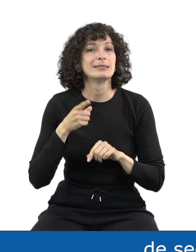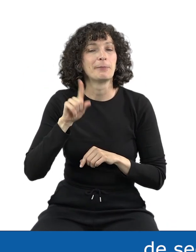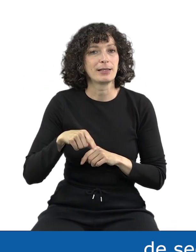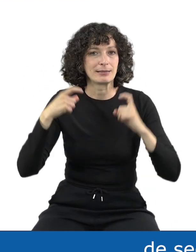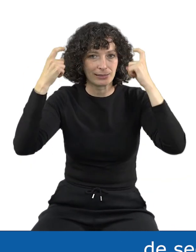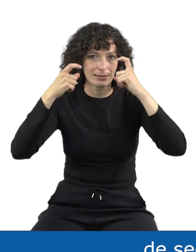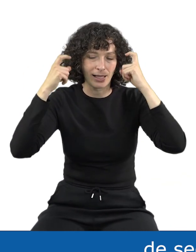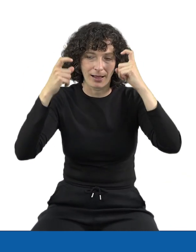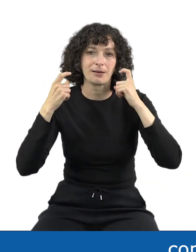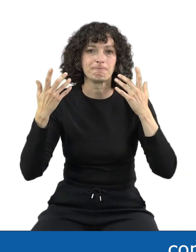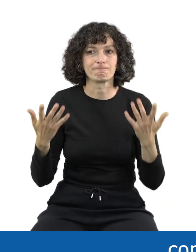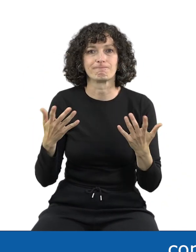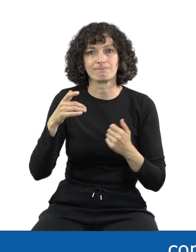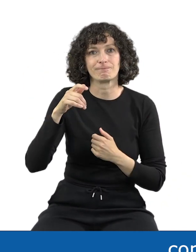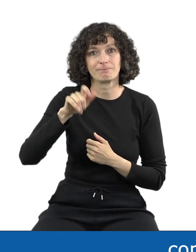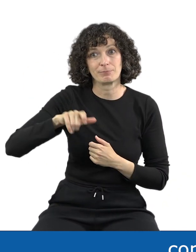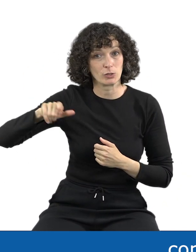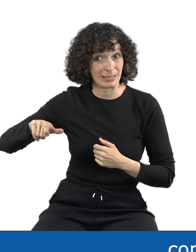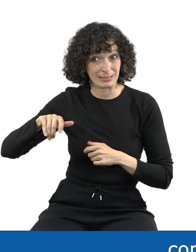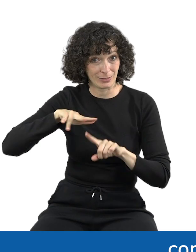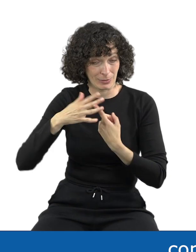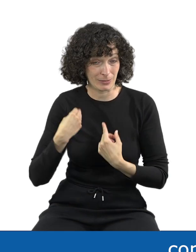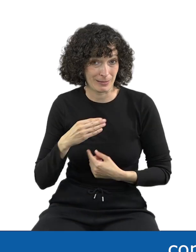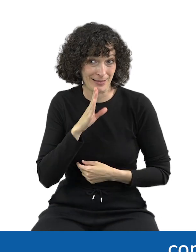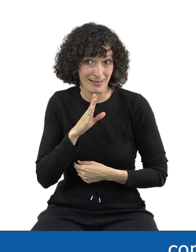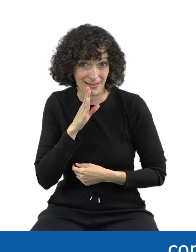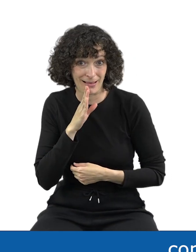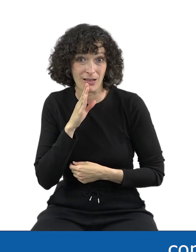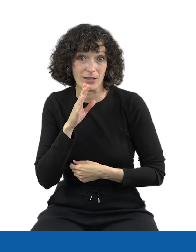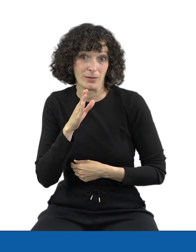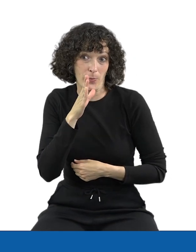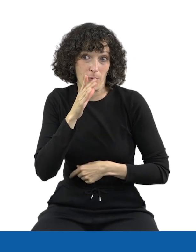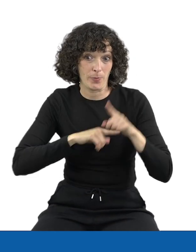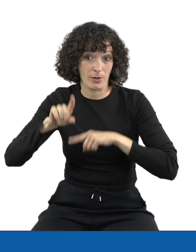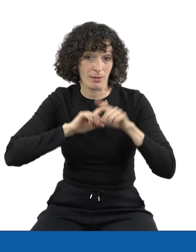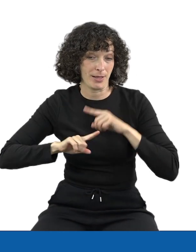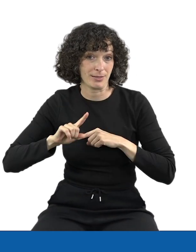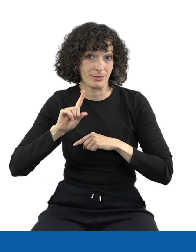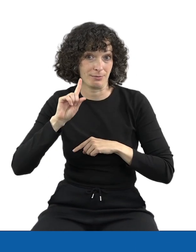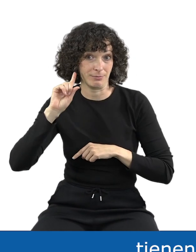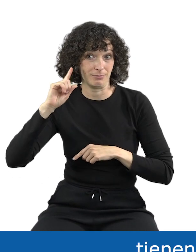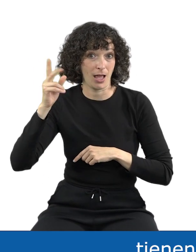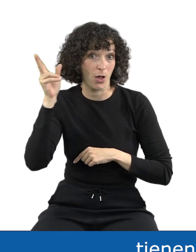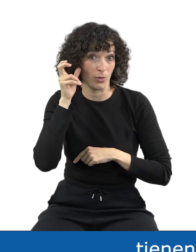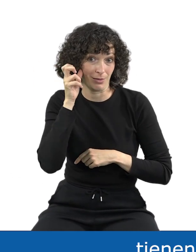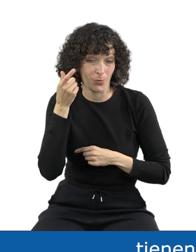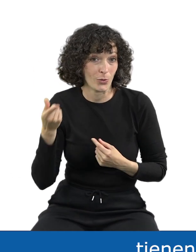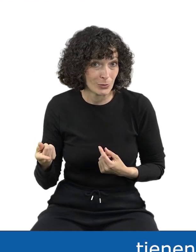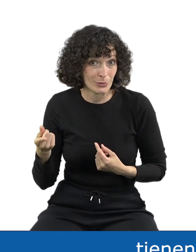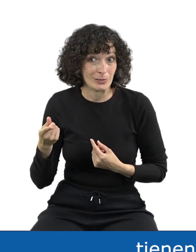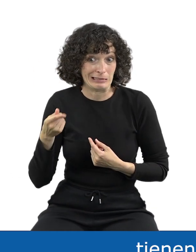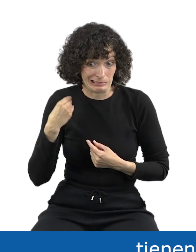tender esos puentes bueno, pues con las personas con estas necesidades que por problemas auditivos, bueno, pues que tienen